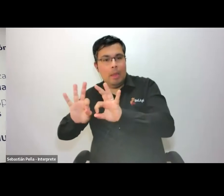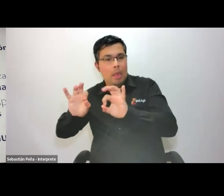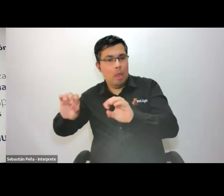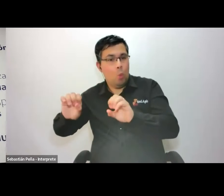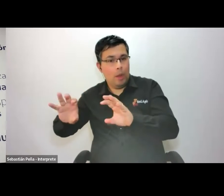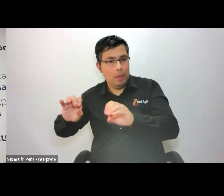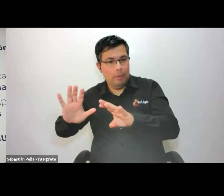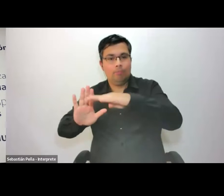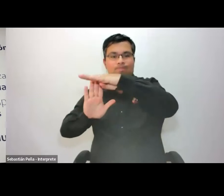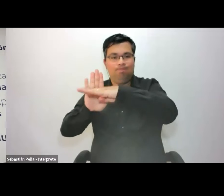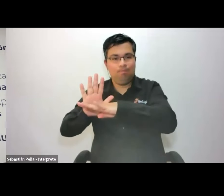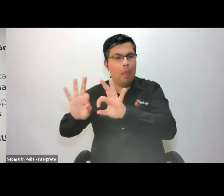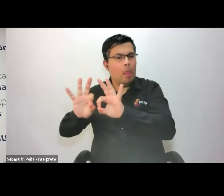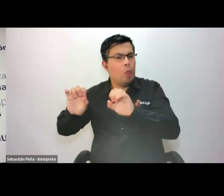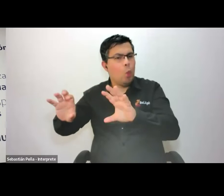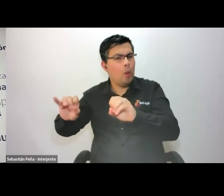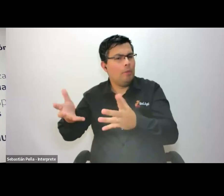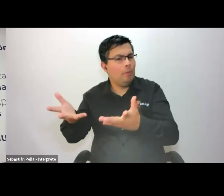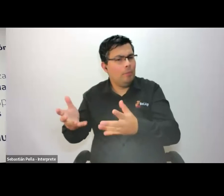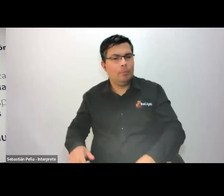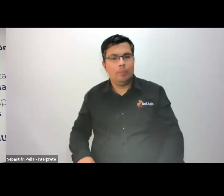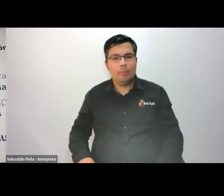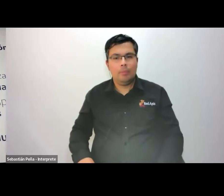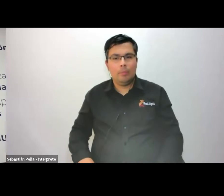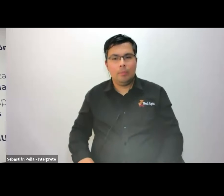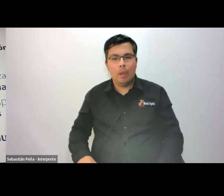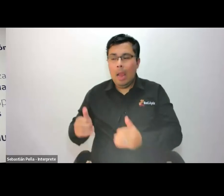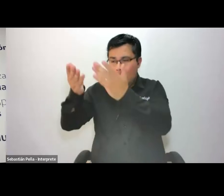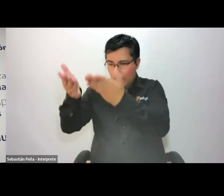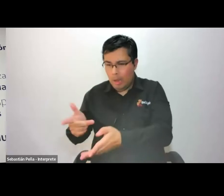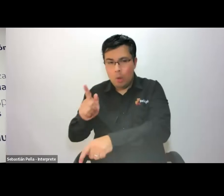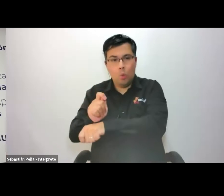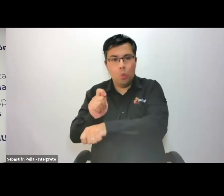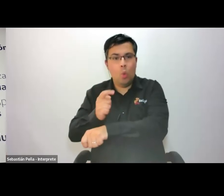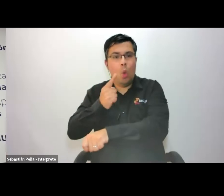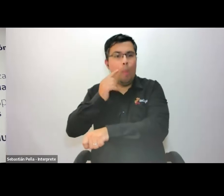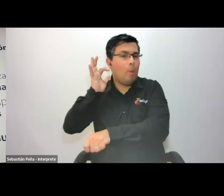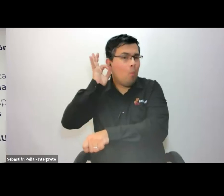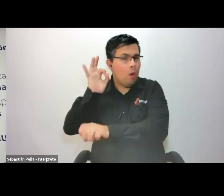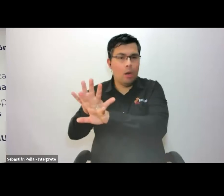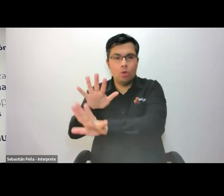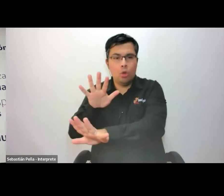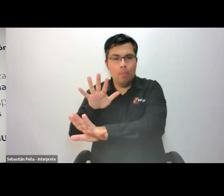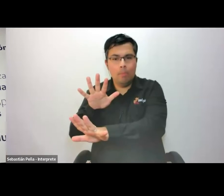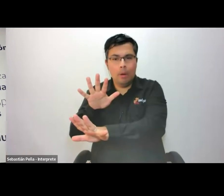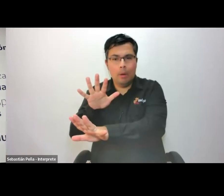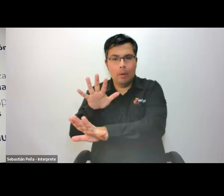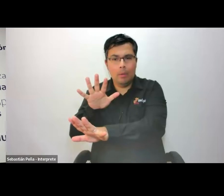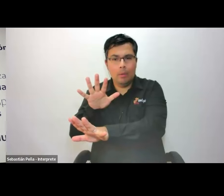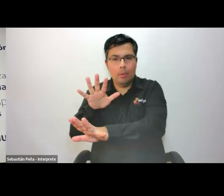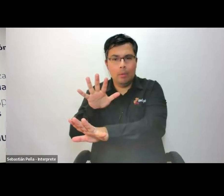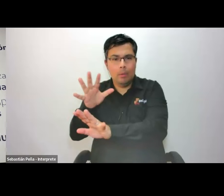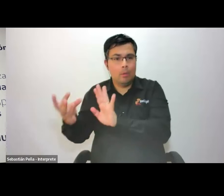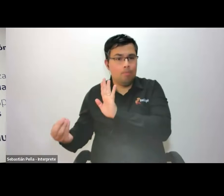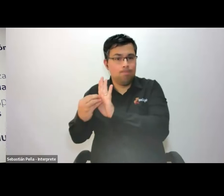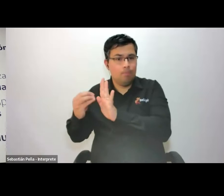educativa. La figura de tutor sombra no existe en la normativa educacional. Cuando la normativa se